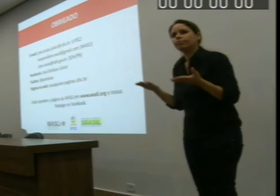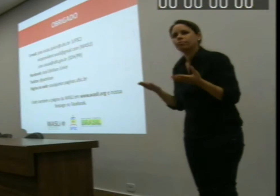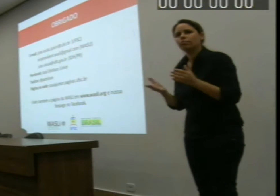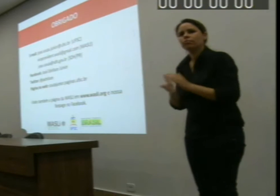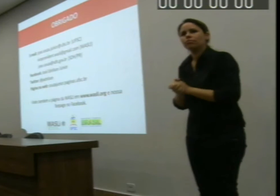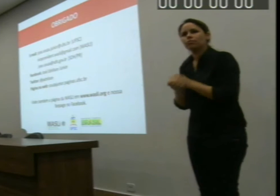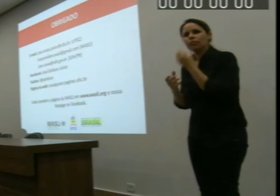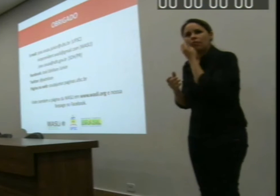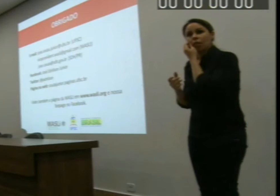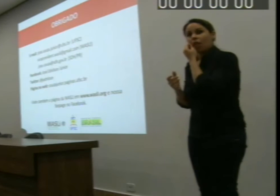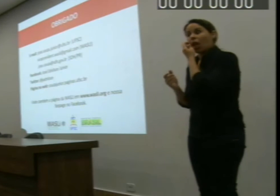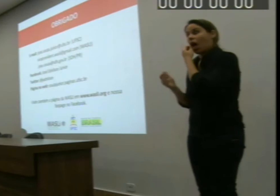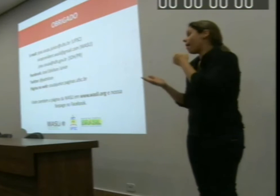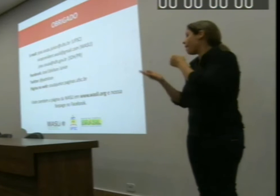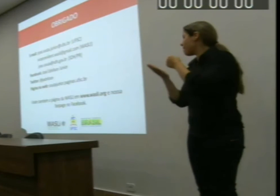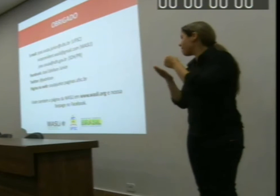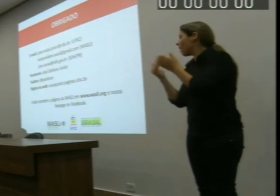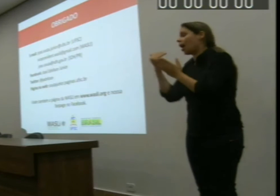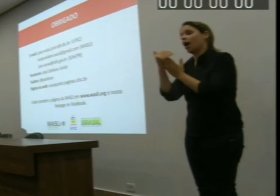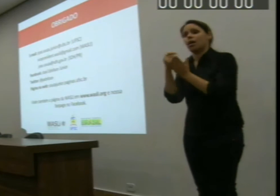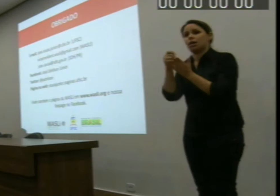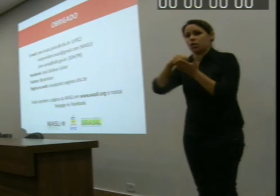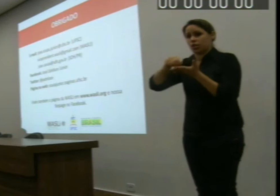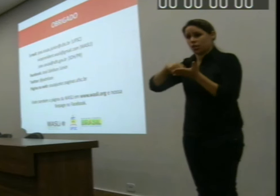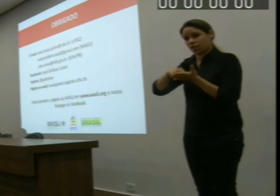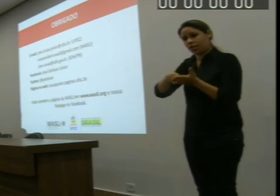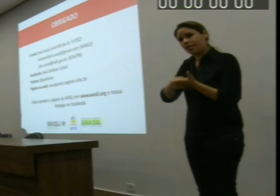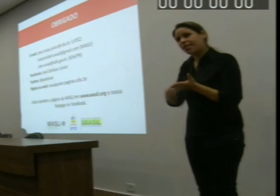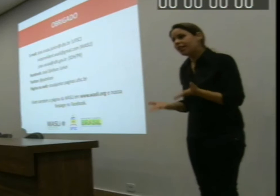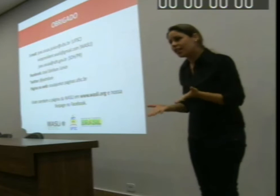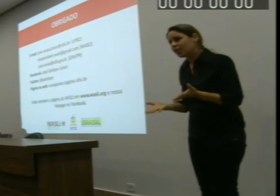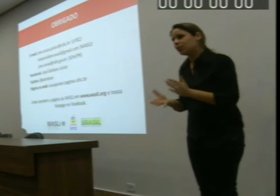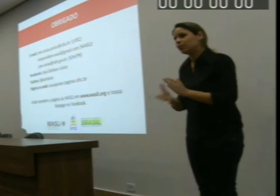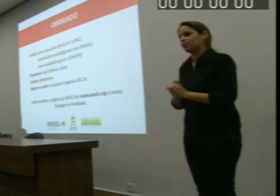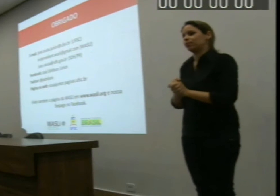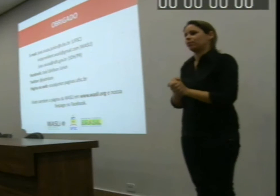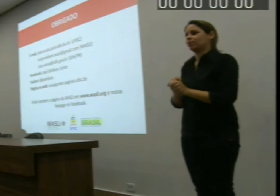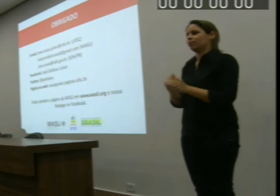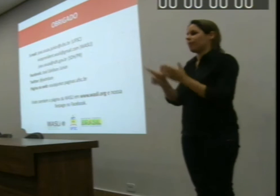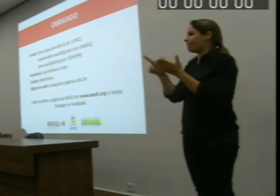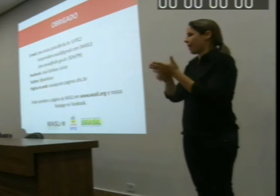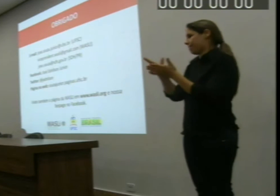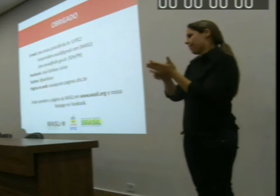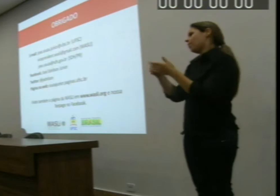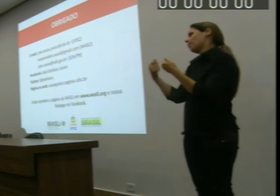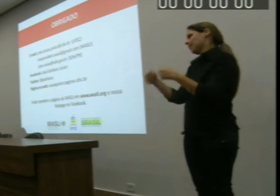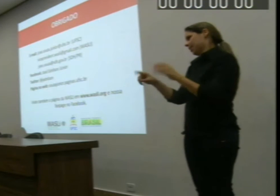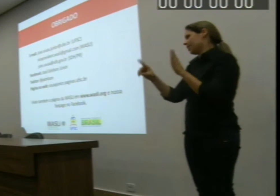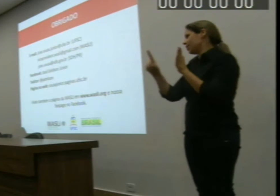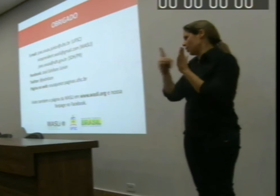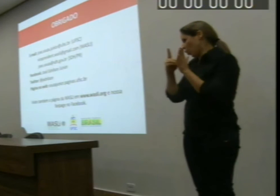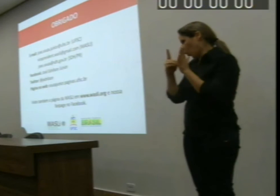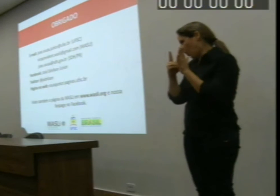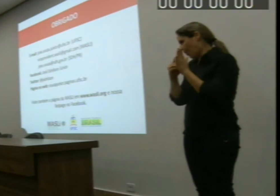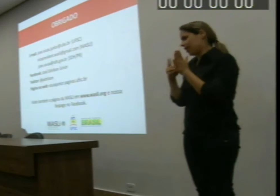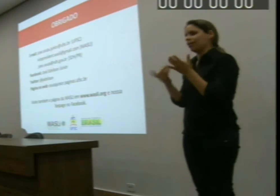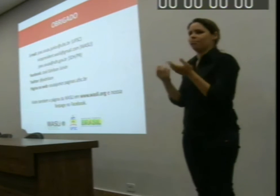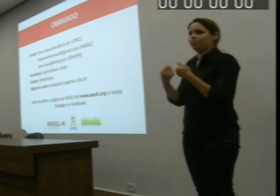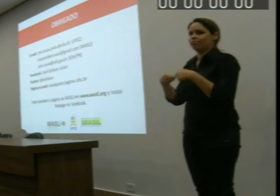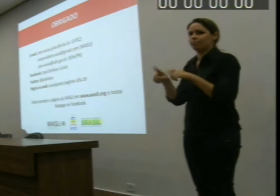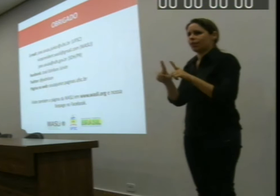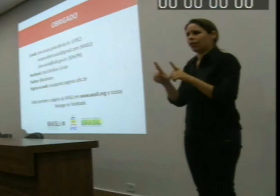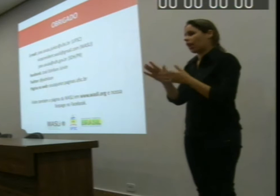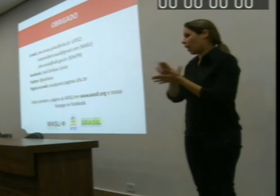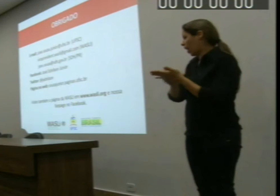baseado baseado Aonde que tá escrito não mas a gente na na educação a gente trabalha com documentos a gente trabalha com regras então não existe lugar